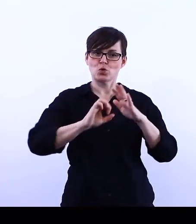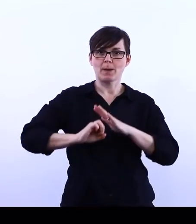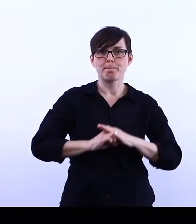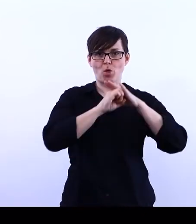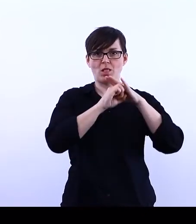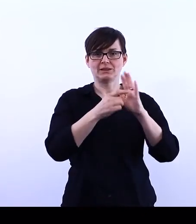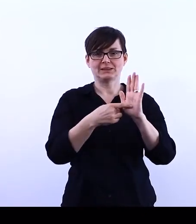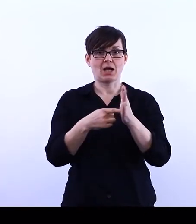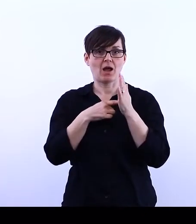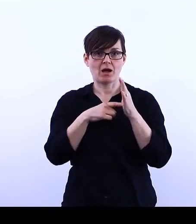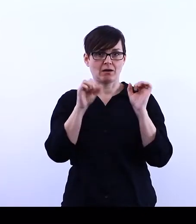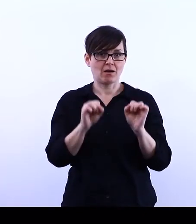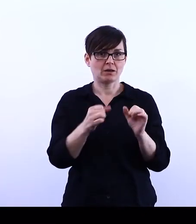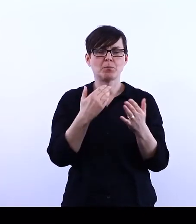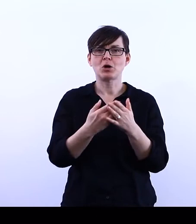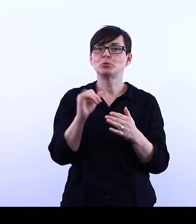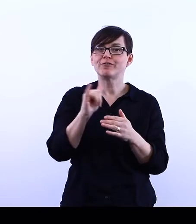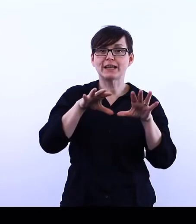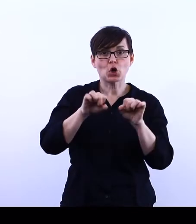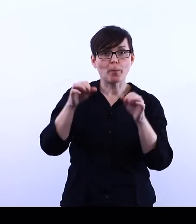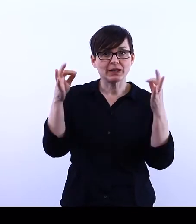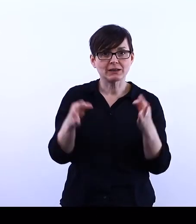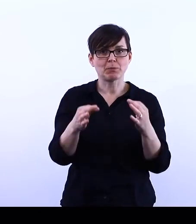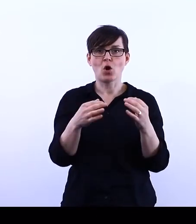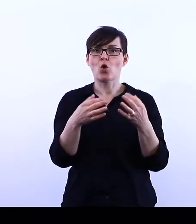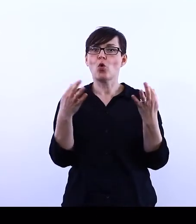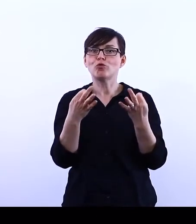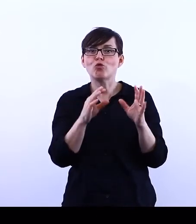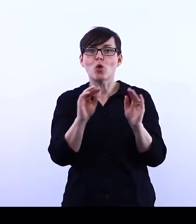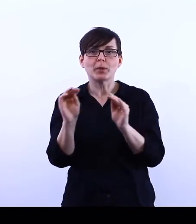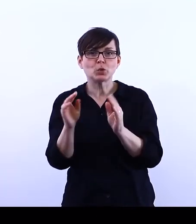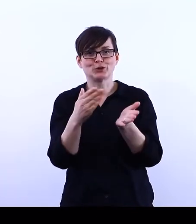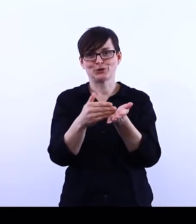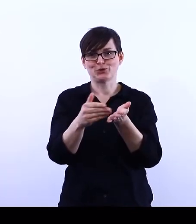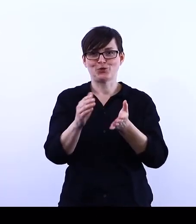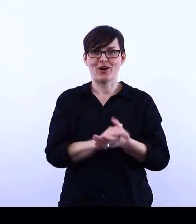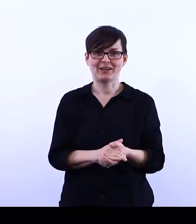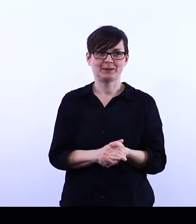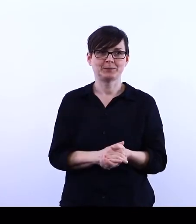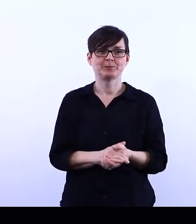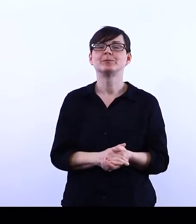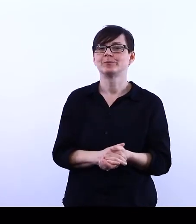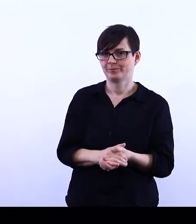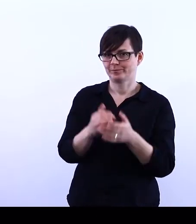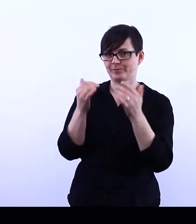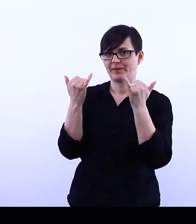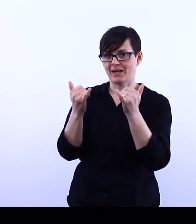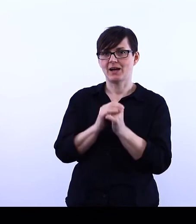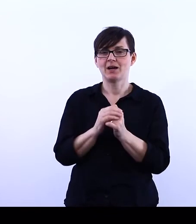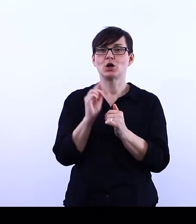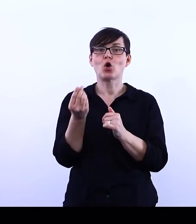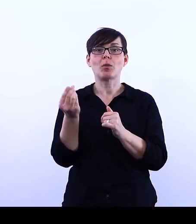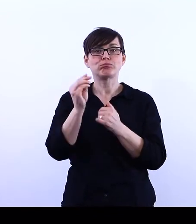Welche Kompetenzen brauche ich und wofür wende ich die an? Und das ist, glaube ich, dann das Entscheidende. Und das auch nochmal zu ergänzen, vielleicht im letzten Schritt,